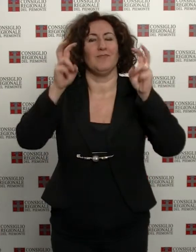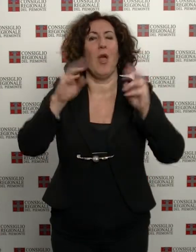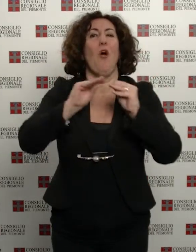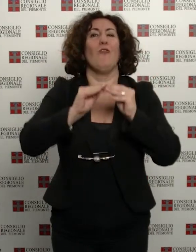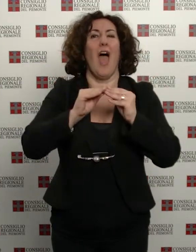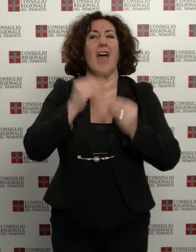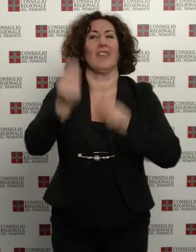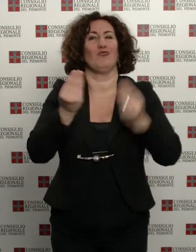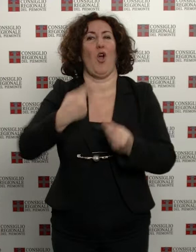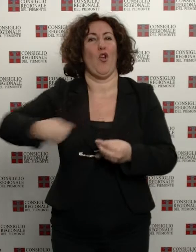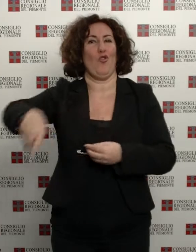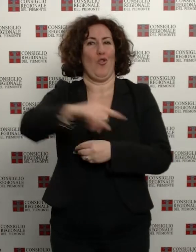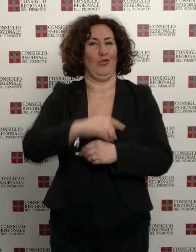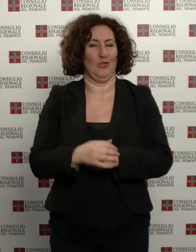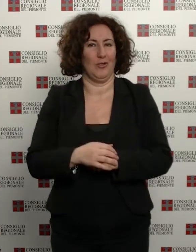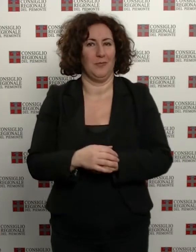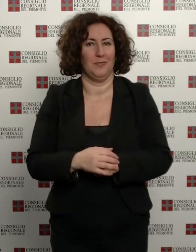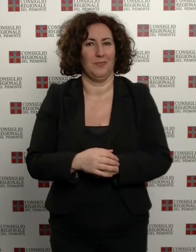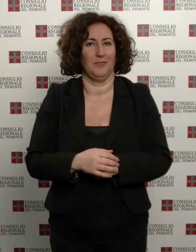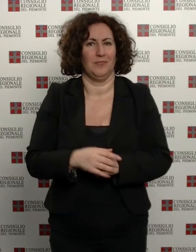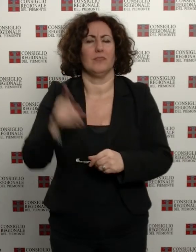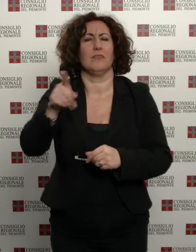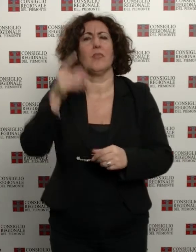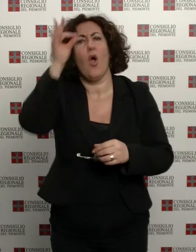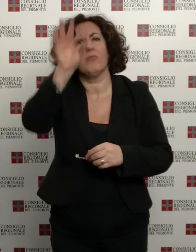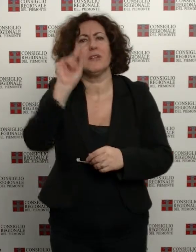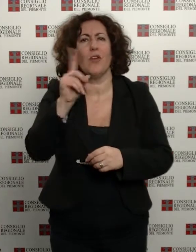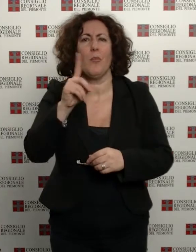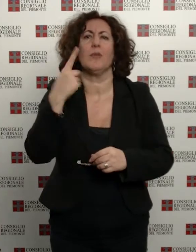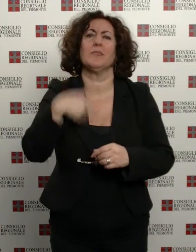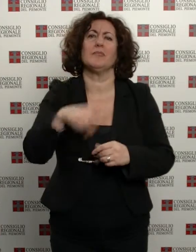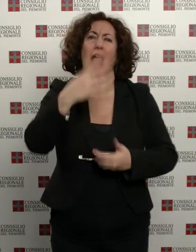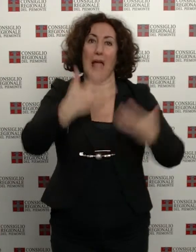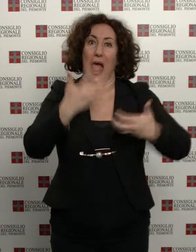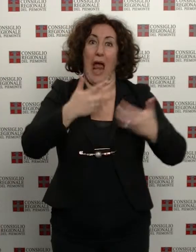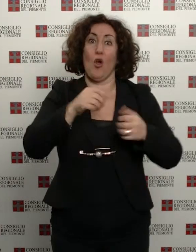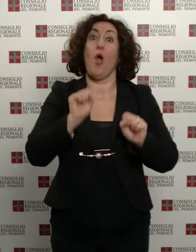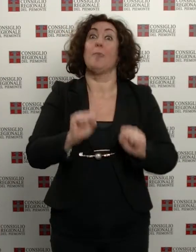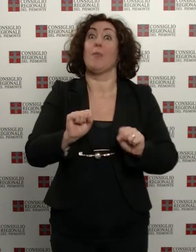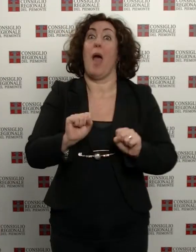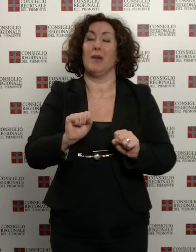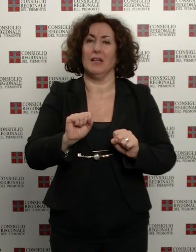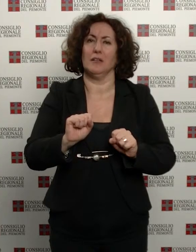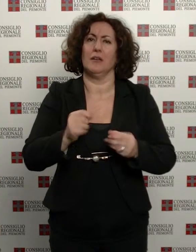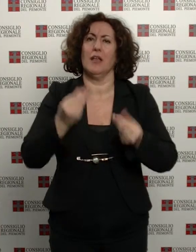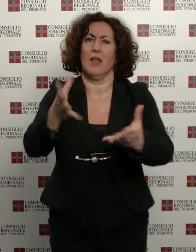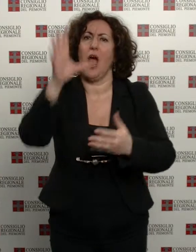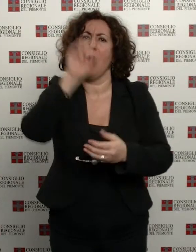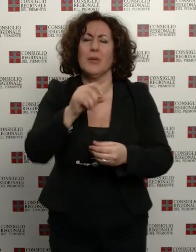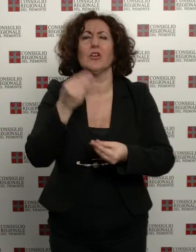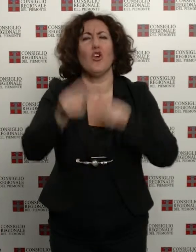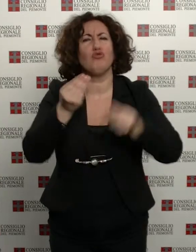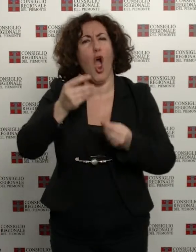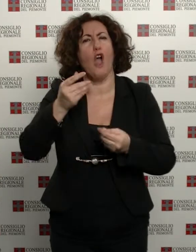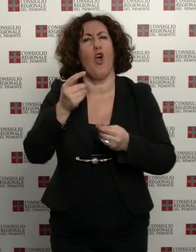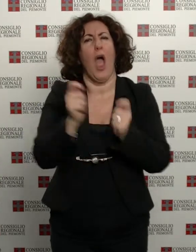Lo scopo è far comprendere attraverso lo studio del calcolo delle probabilità che il gioco d'azzardo è soltanto un modo per perdere soldi ma